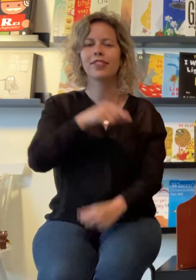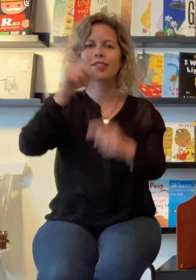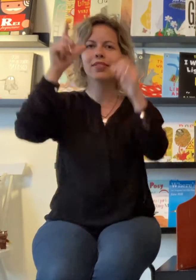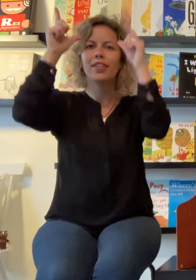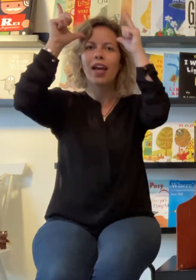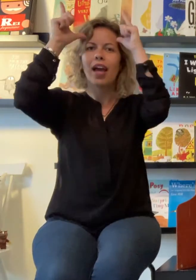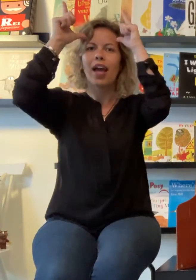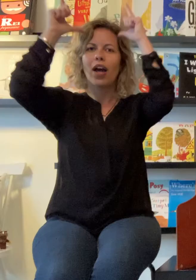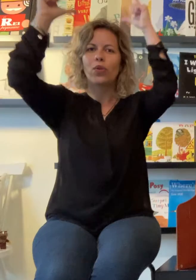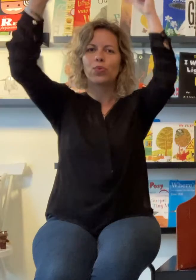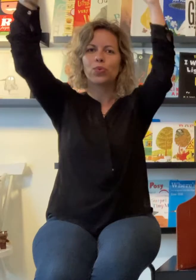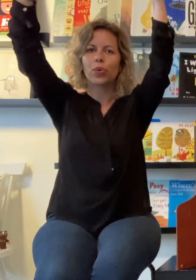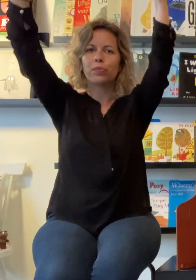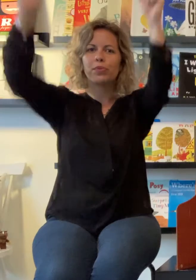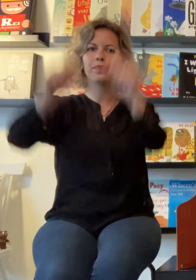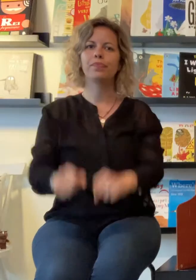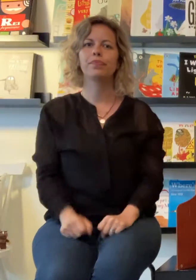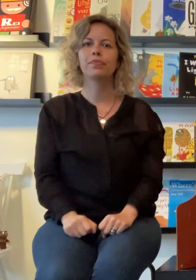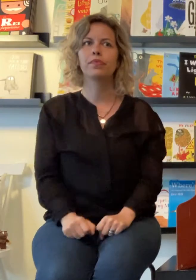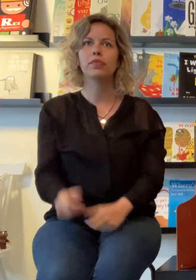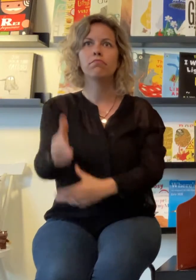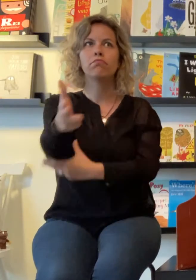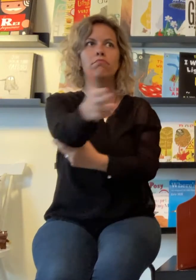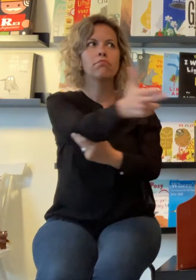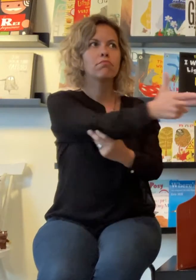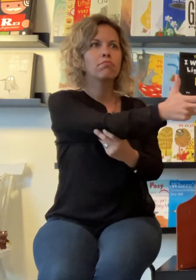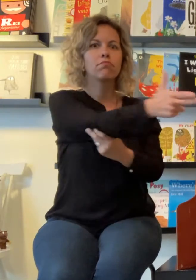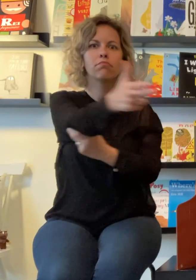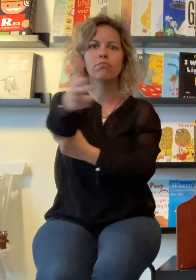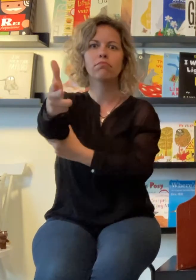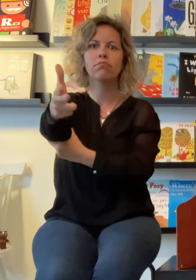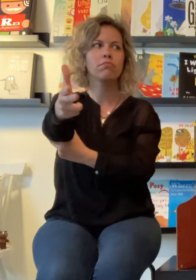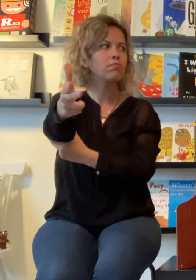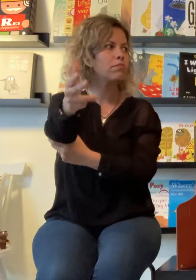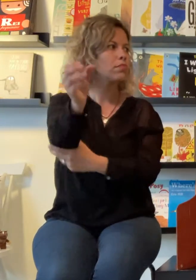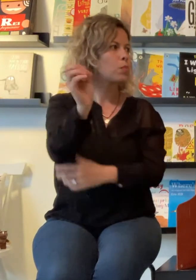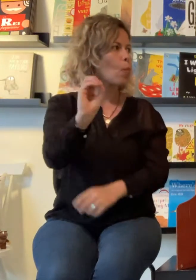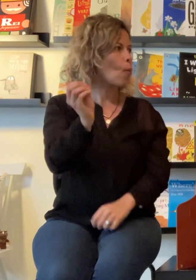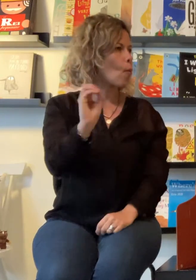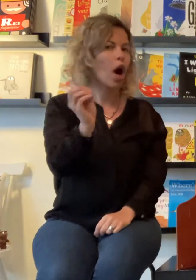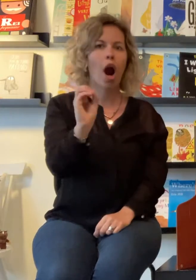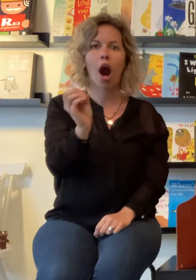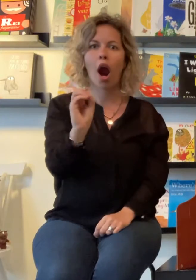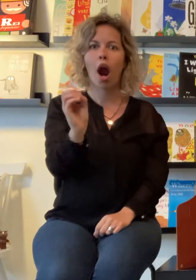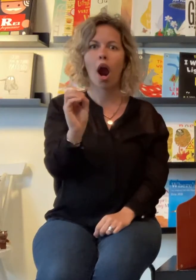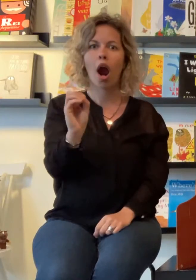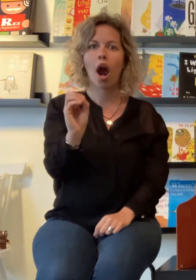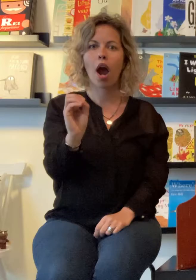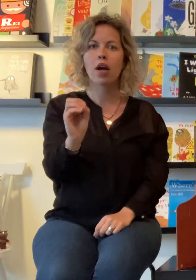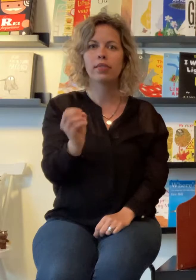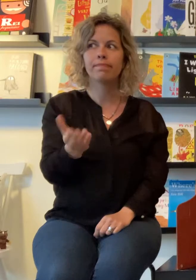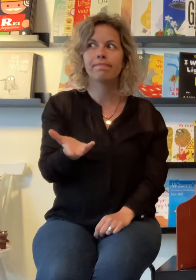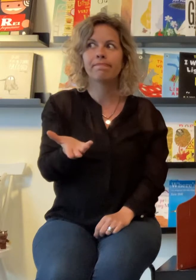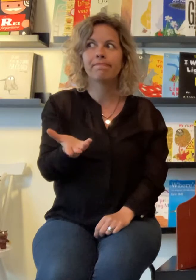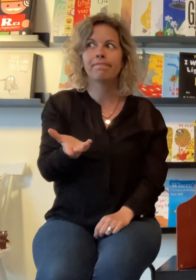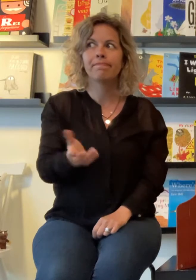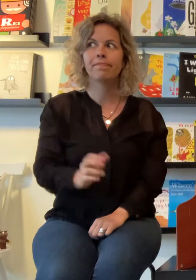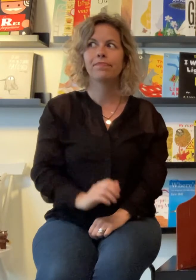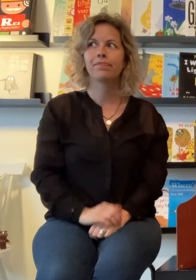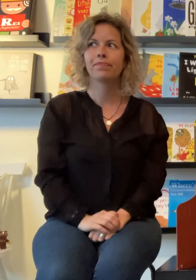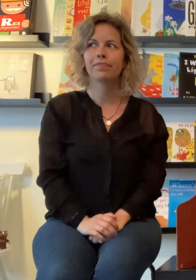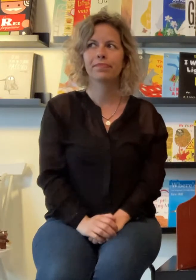Este é o lobo. O caçador já cá não está.